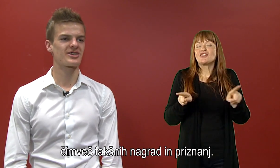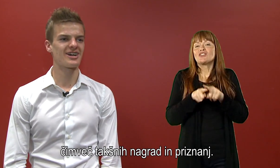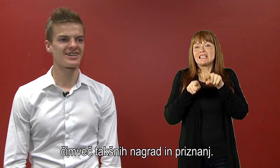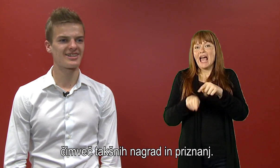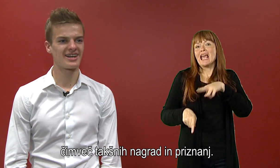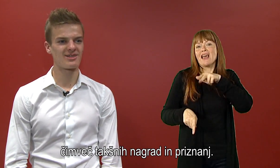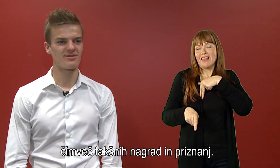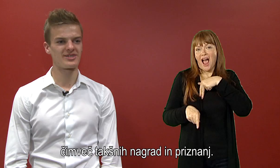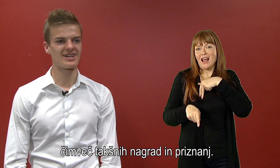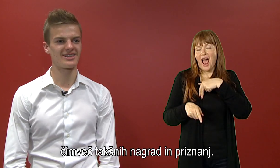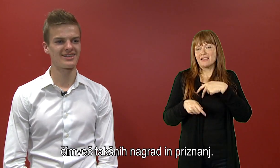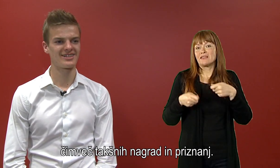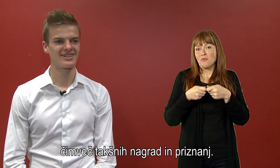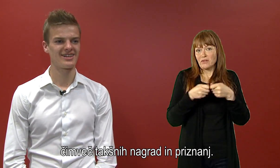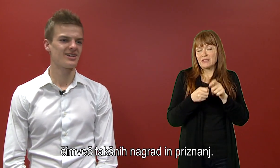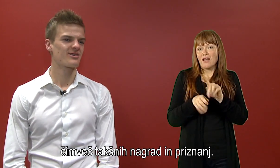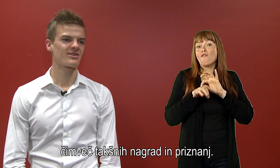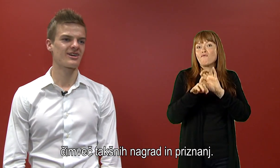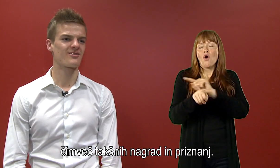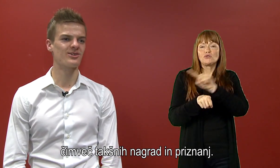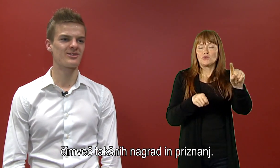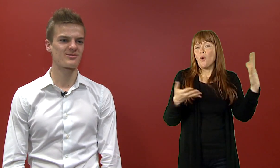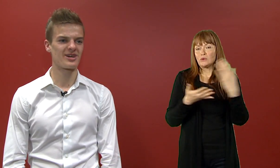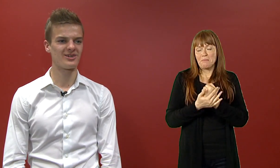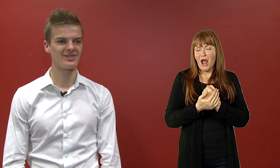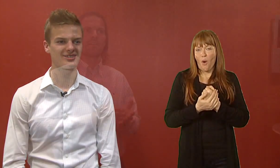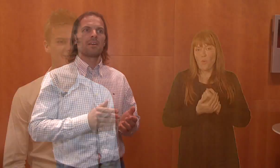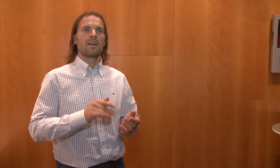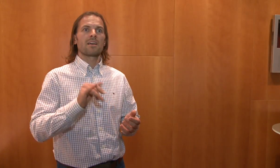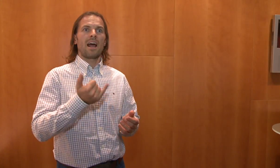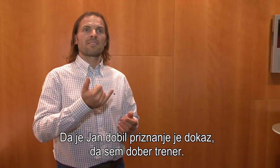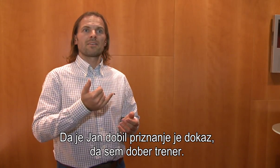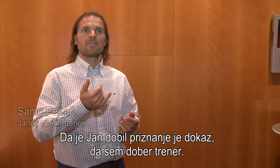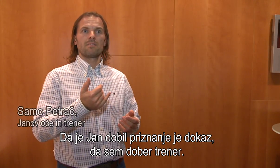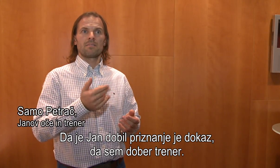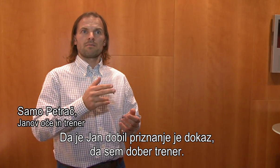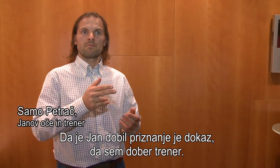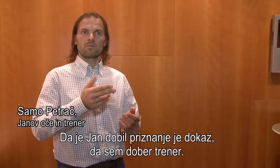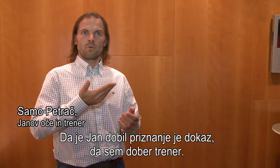bo čim več takih nagrad pa priznanj, kar vodi k uspehu.